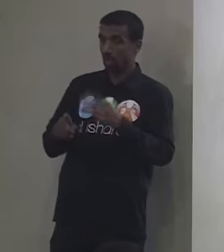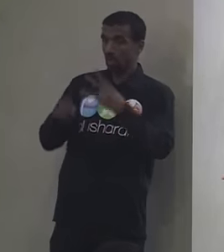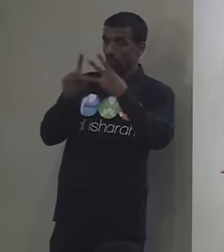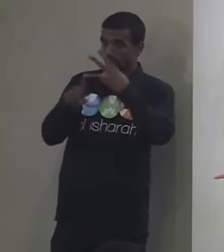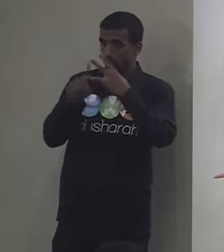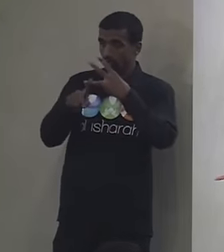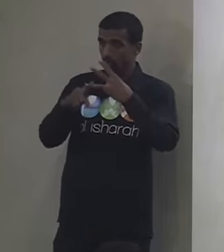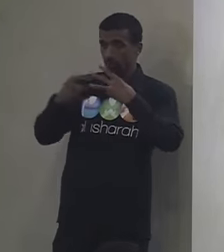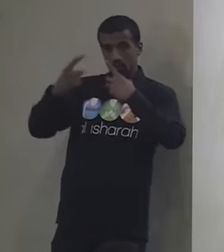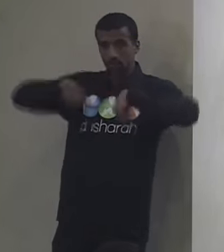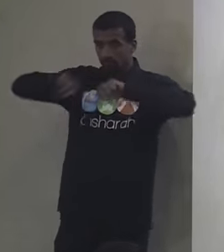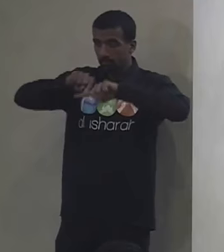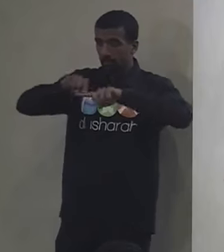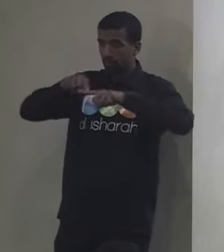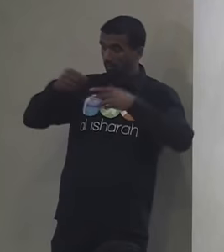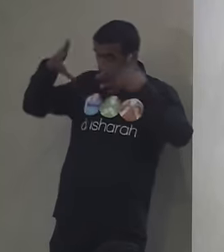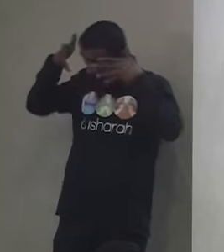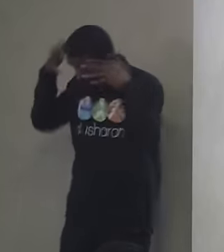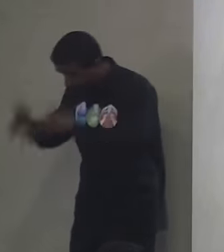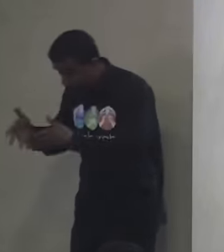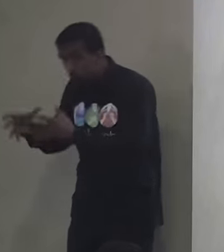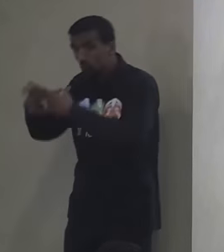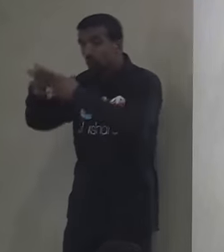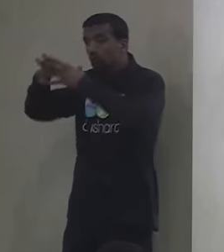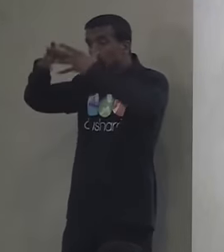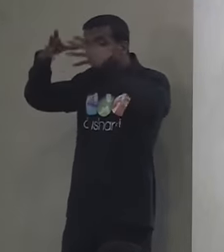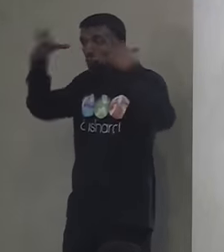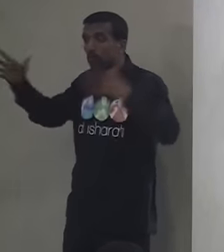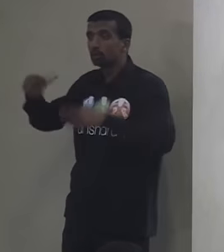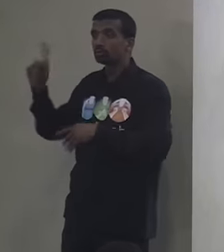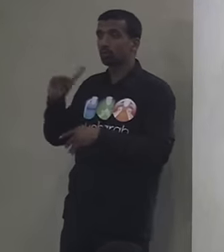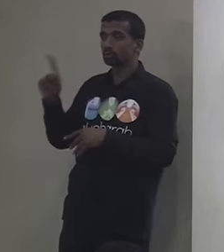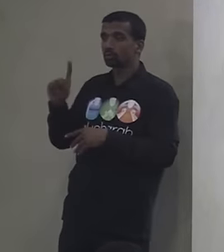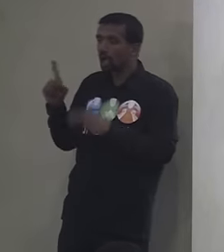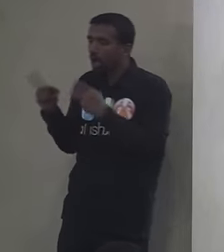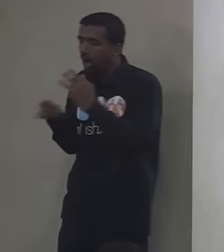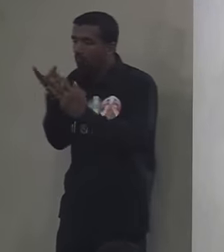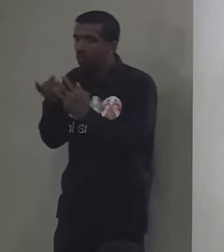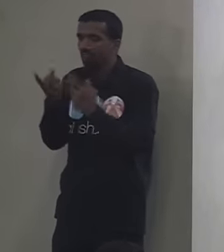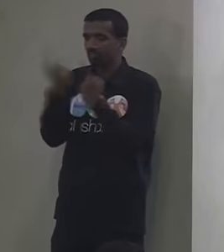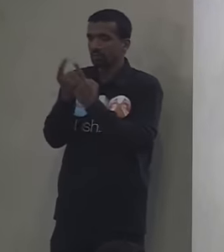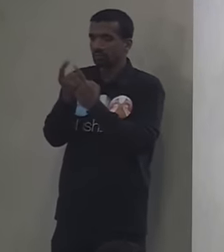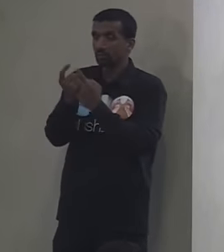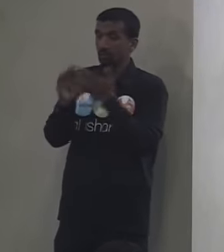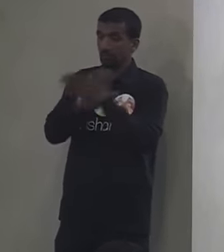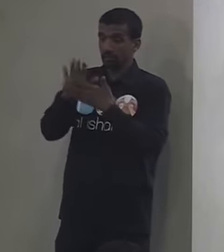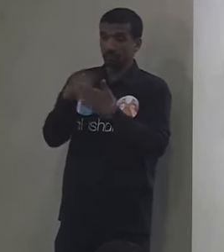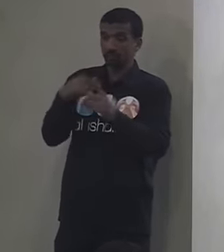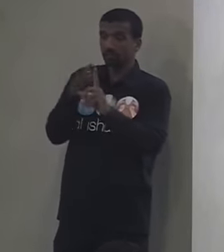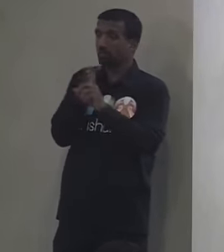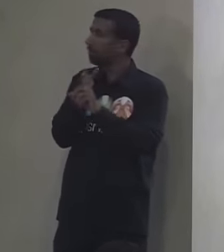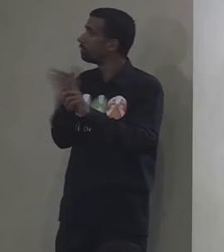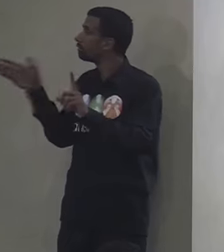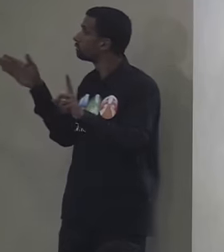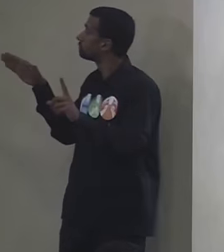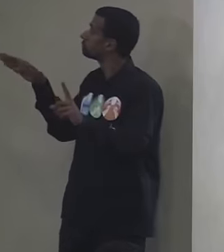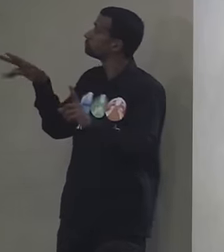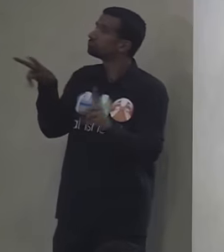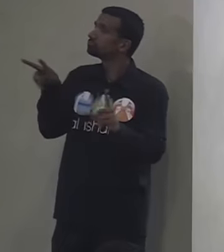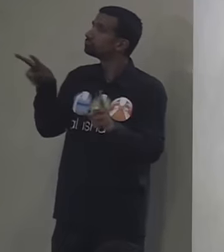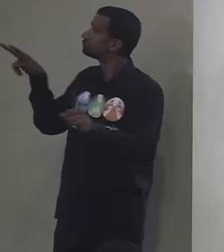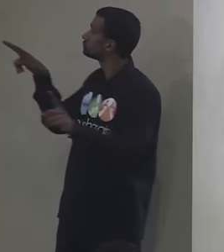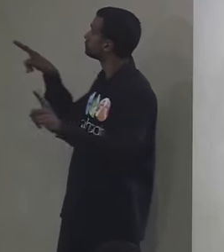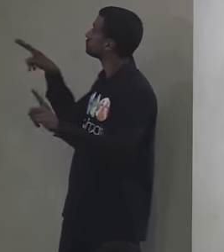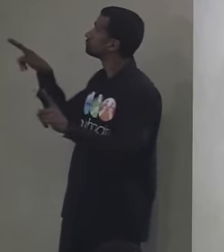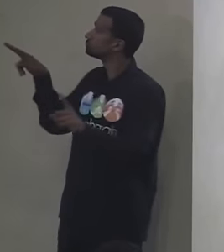you dismissed, that you didn't think about. ثُمَّ لَتُسْأَلُنَّ يَوْمَئِذٍ عَنِ النَّعِيمِ. And that, by the way, that day is the day where all